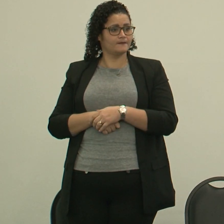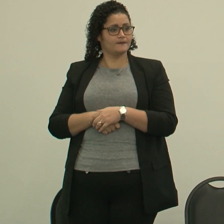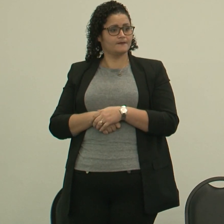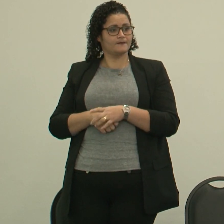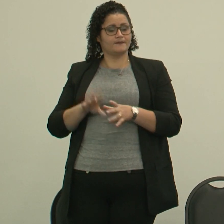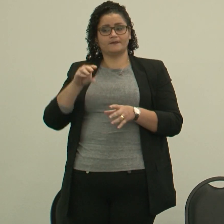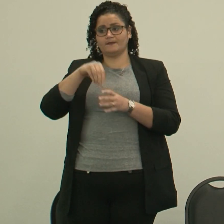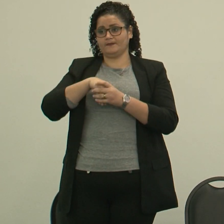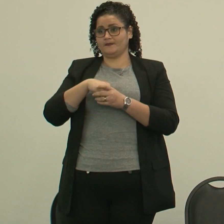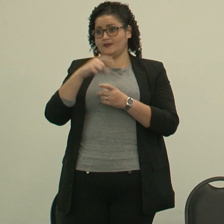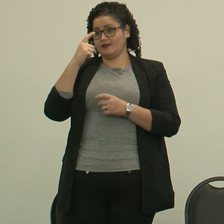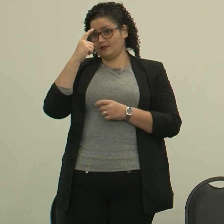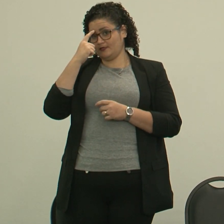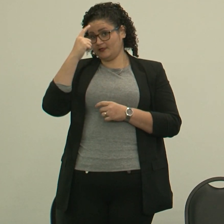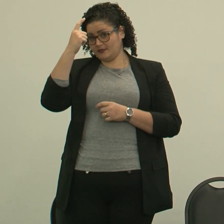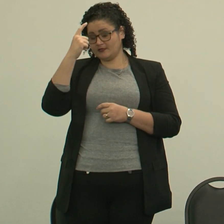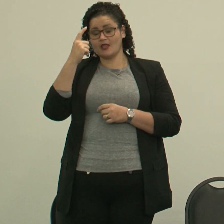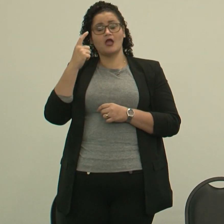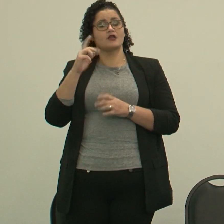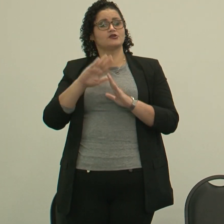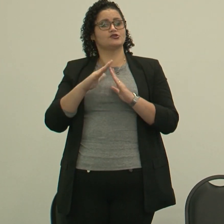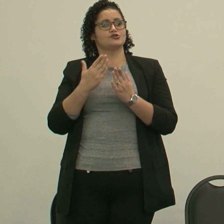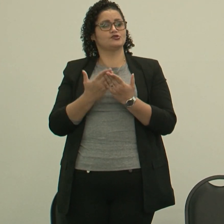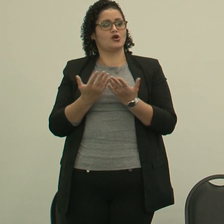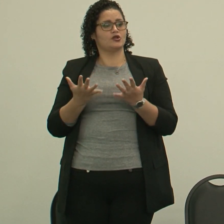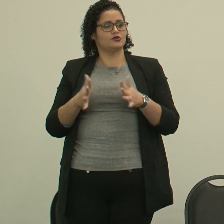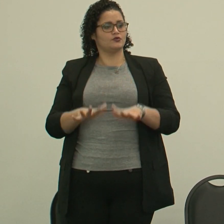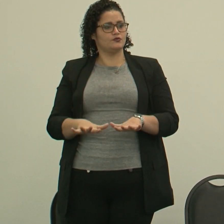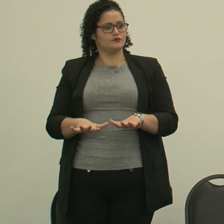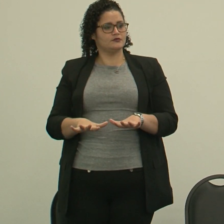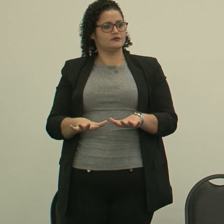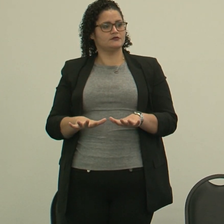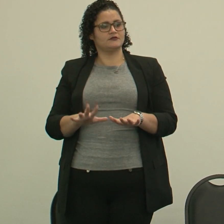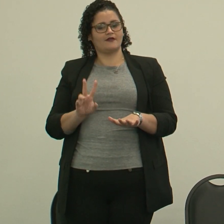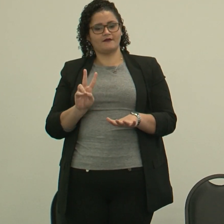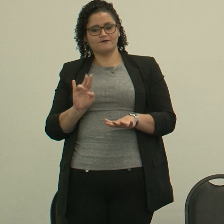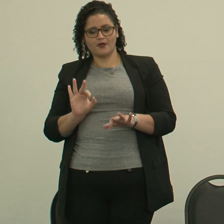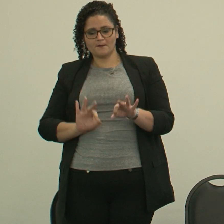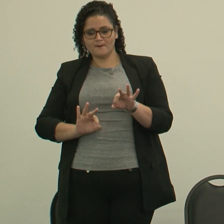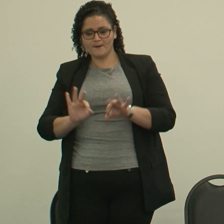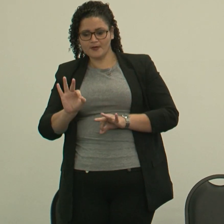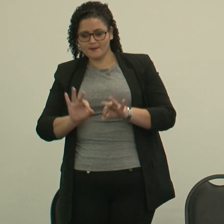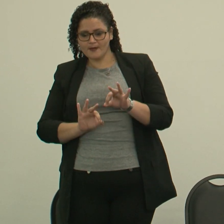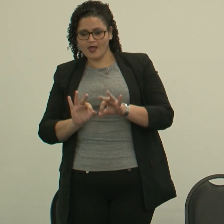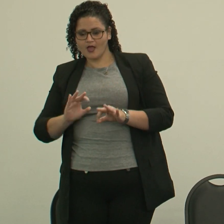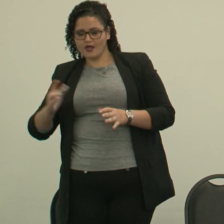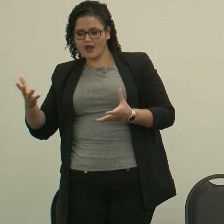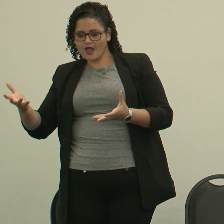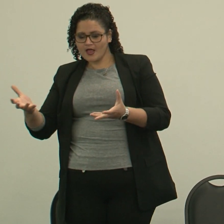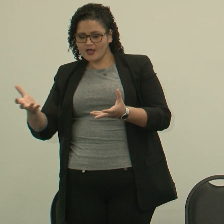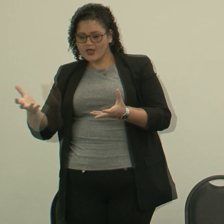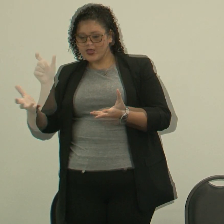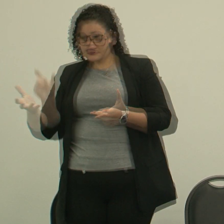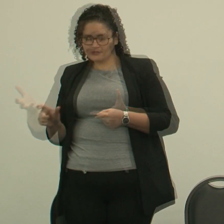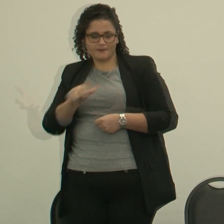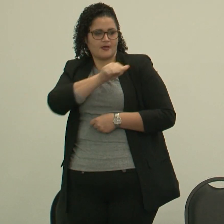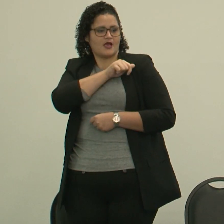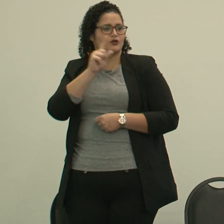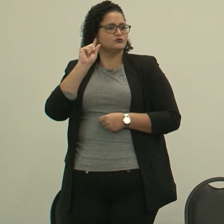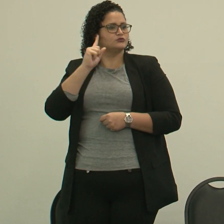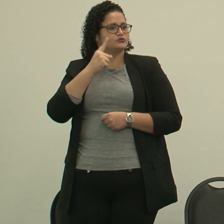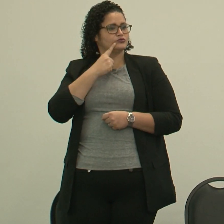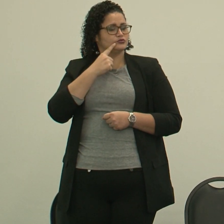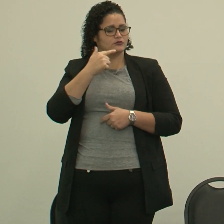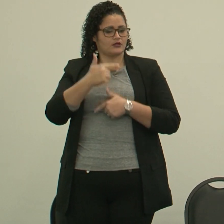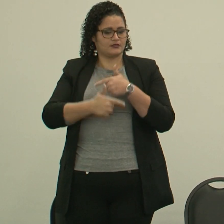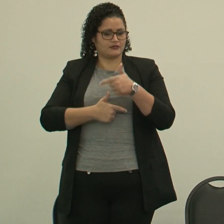dentro da ideia de que seria uma escola inclusiva que está se preparando para receber esse aluno surdo, para